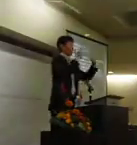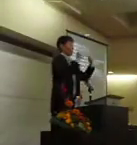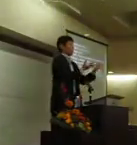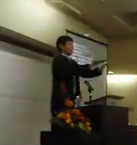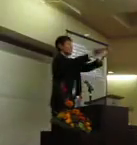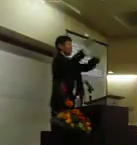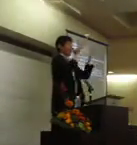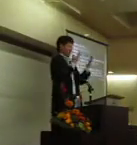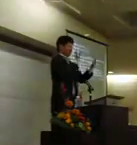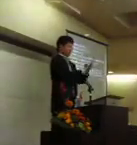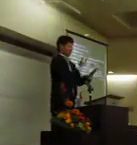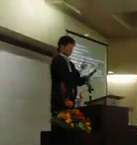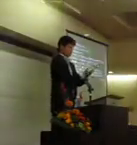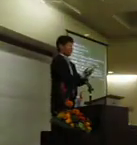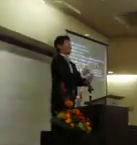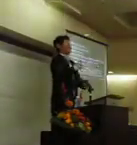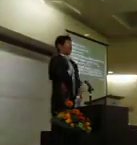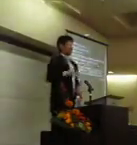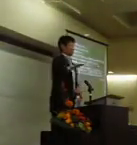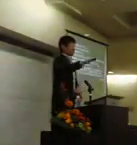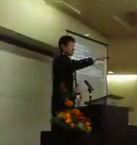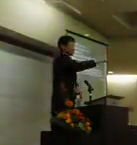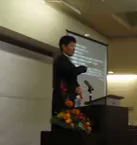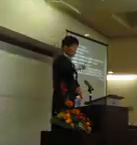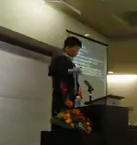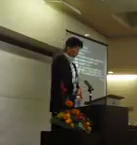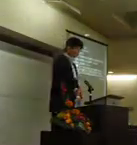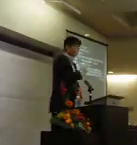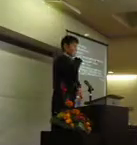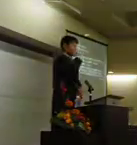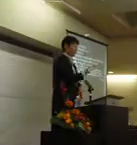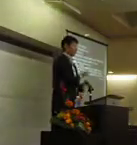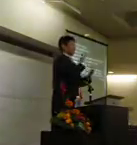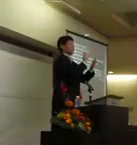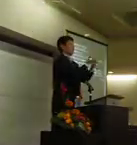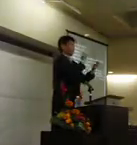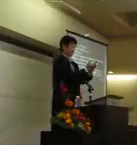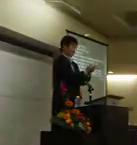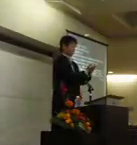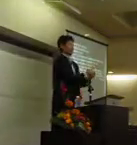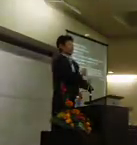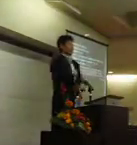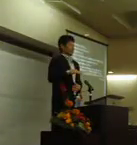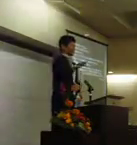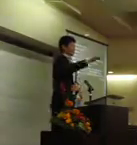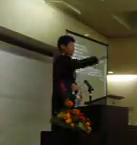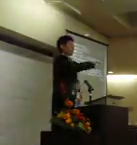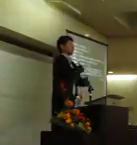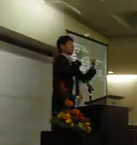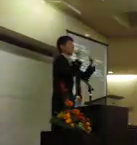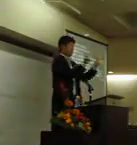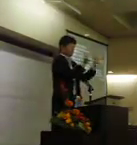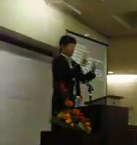日もお与えください。私たちの負い目をお許しください。